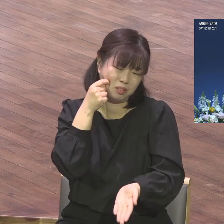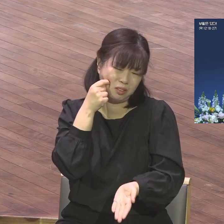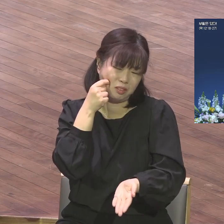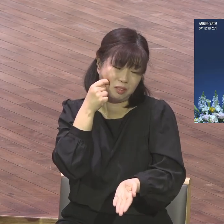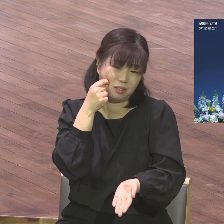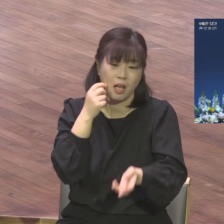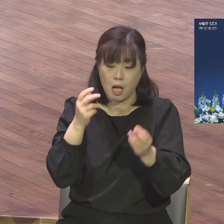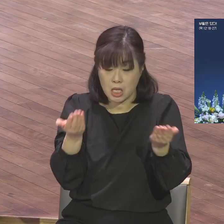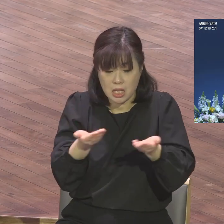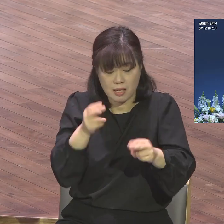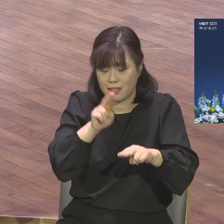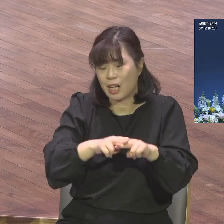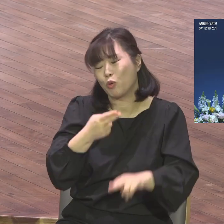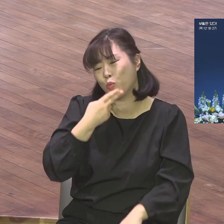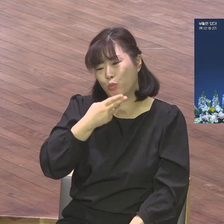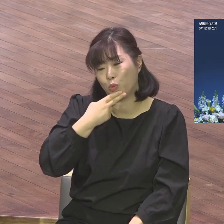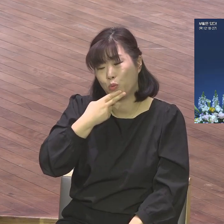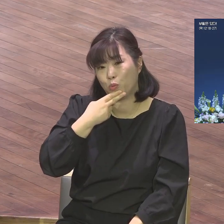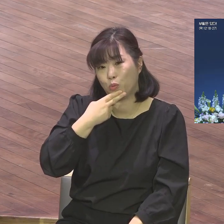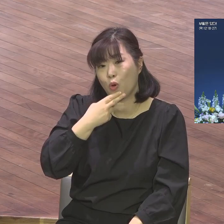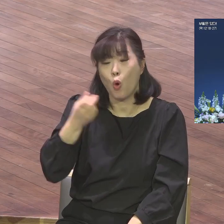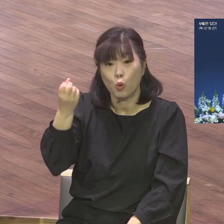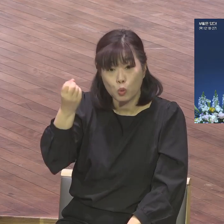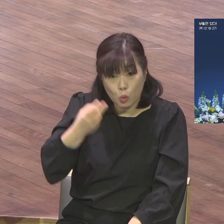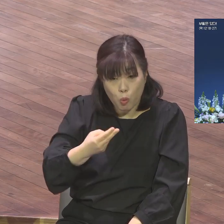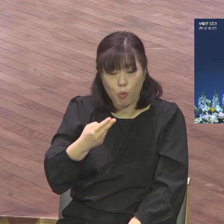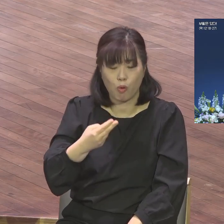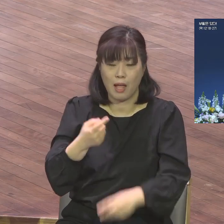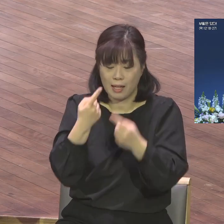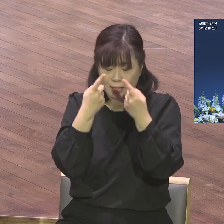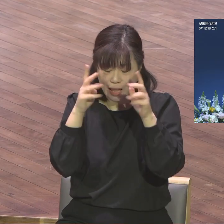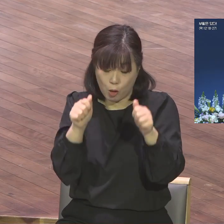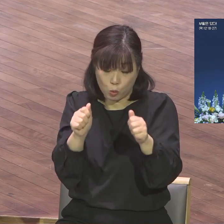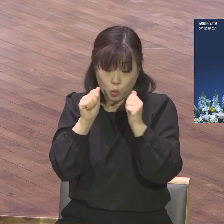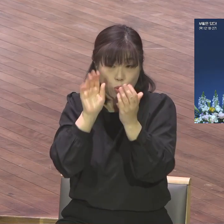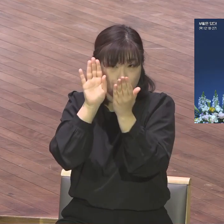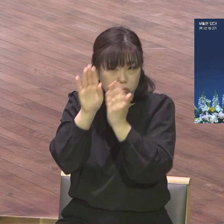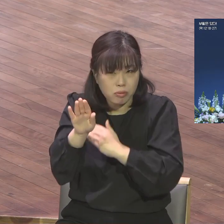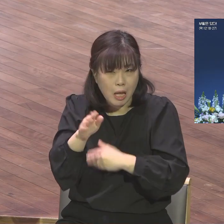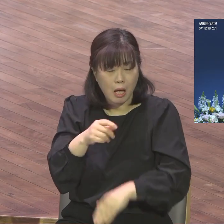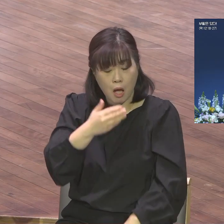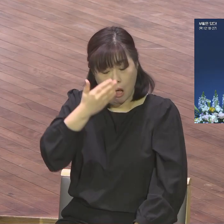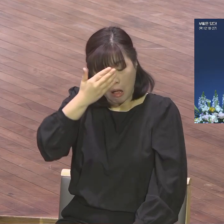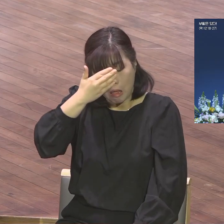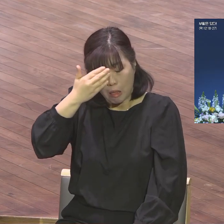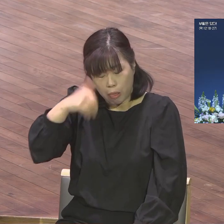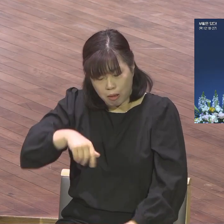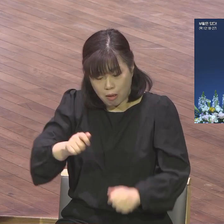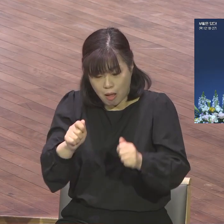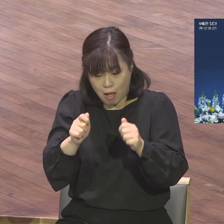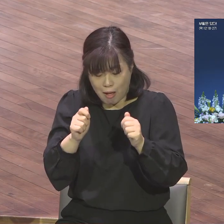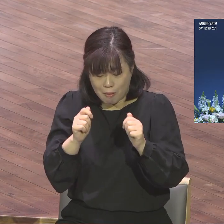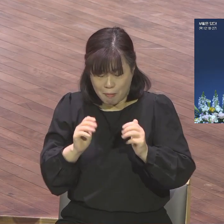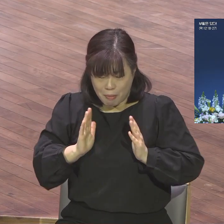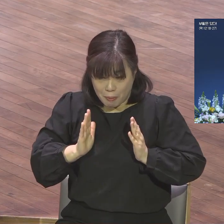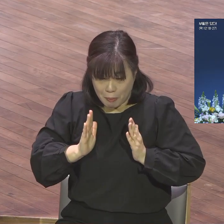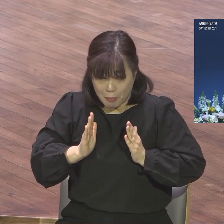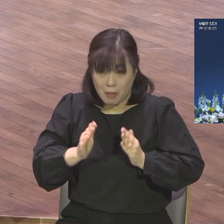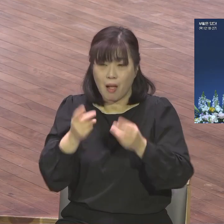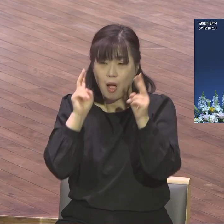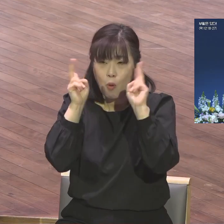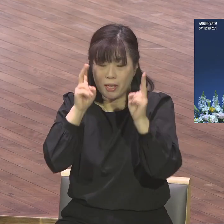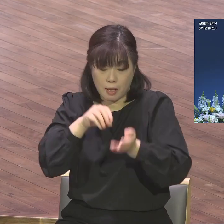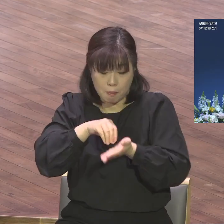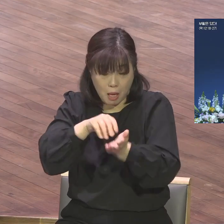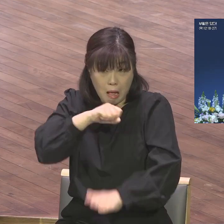되죠. 거기 50%가 집에 전기세에 나간대요. 그럼 50% 가지고 몇만 원 가지고